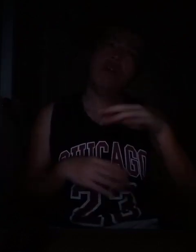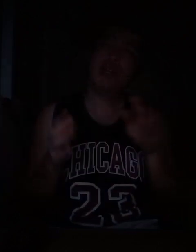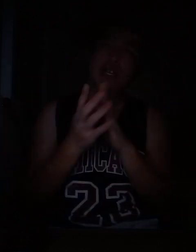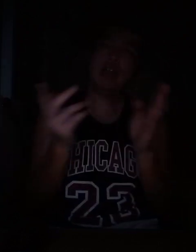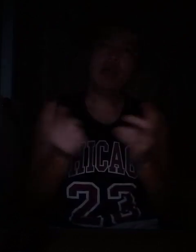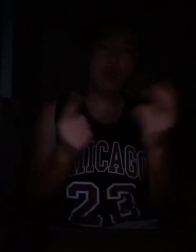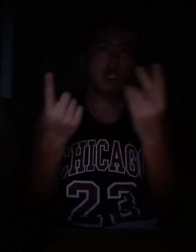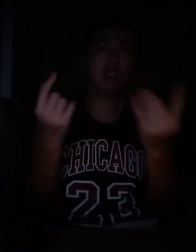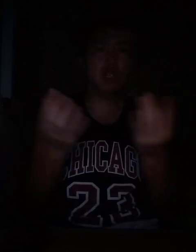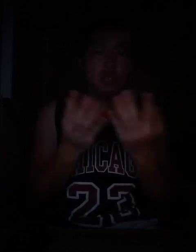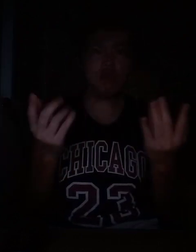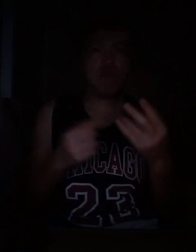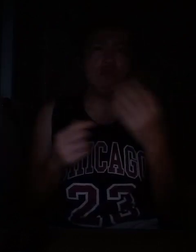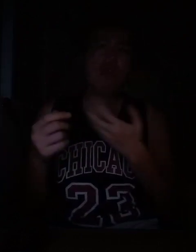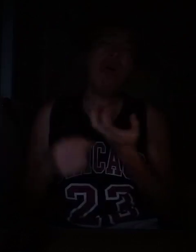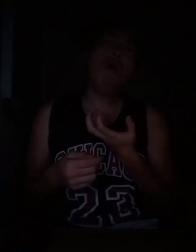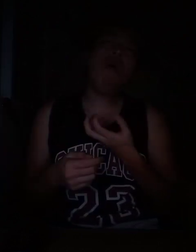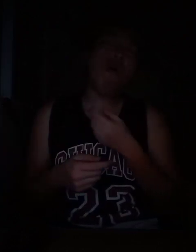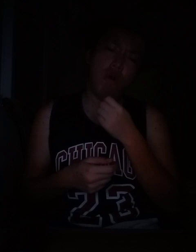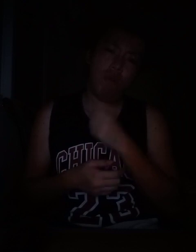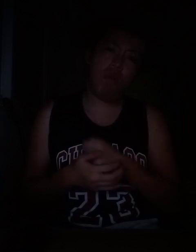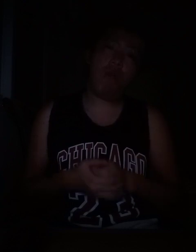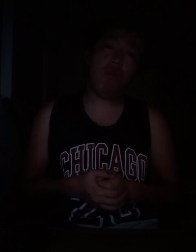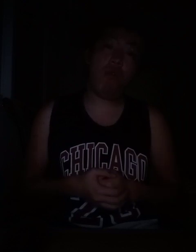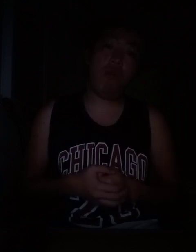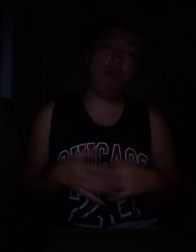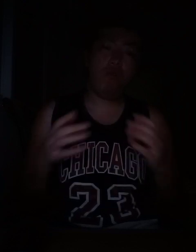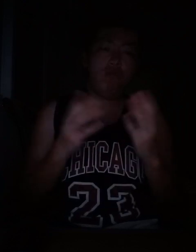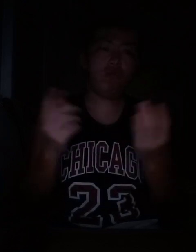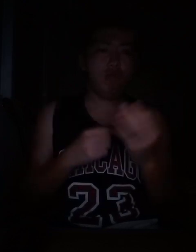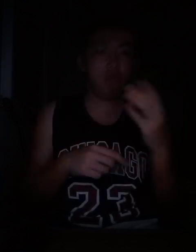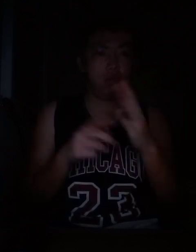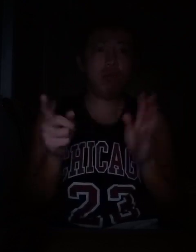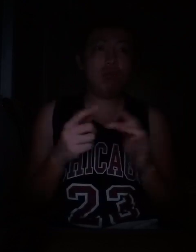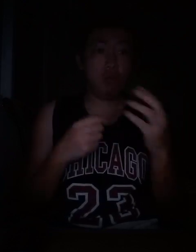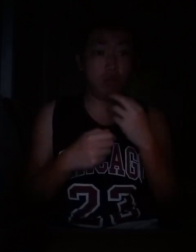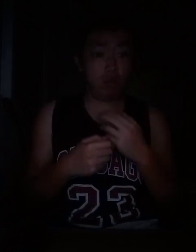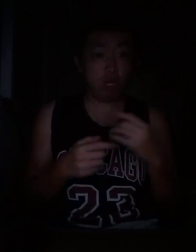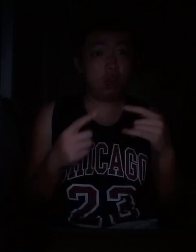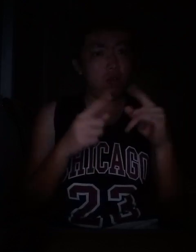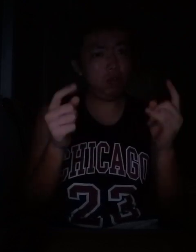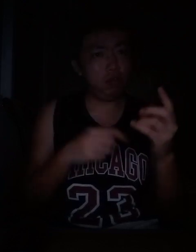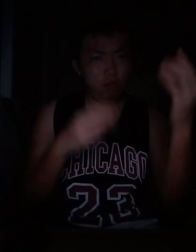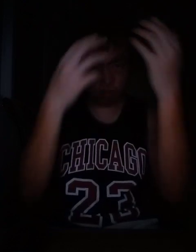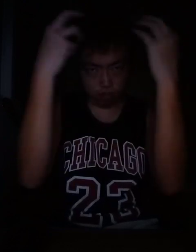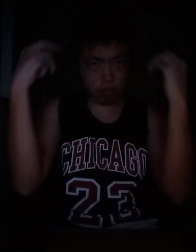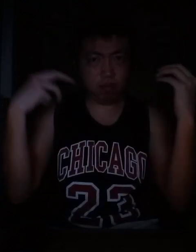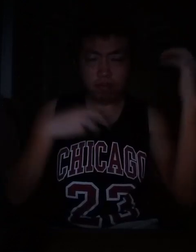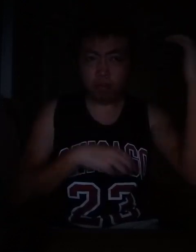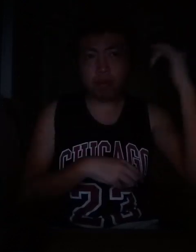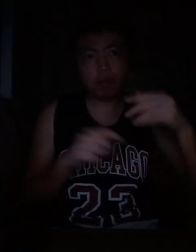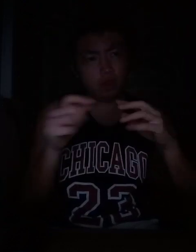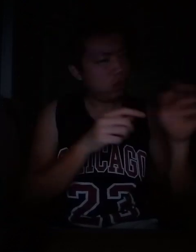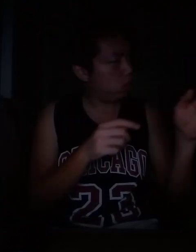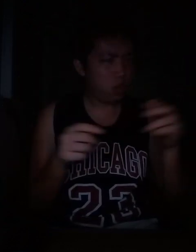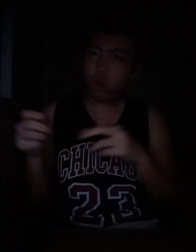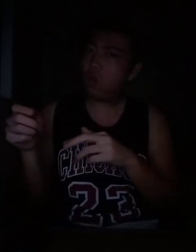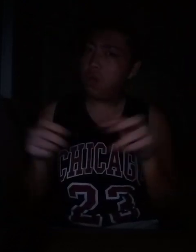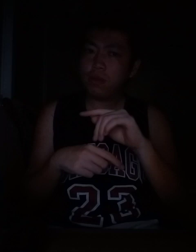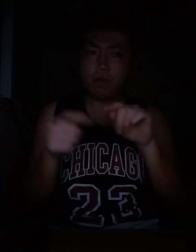공항 이용객들은 불안했습니다. 제주도로 출장을 갔는데 지금 경찰들도 많이 돌아다니고 좀 약간 많이 무섭긴